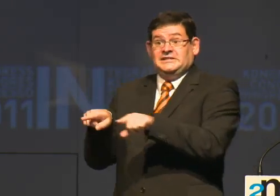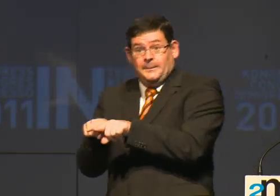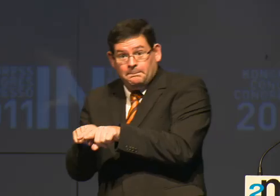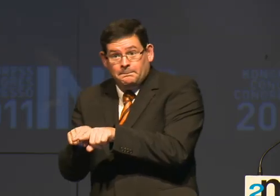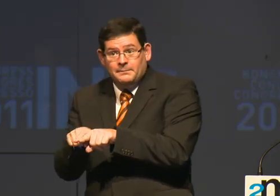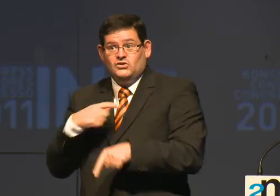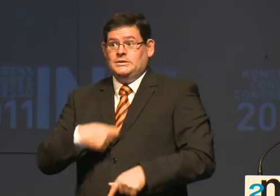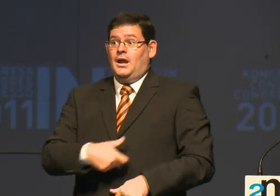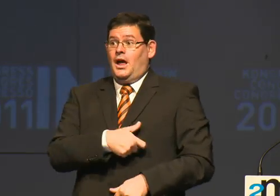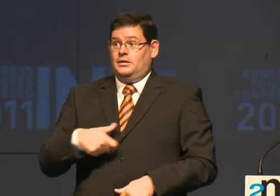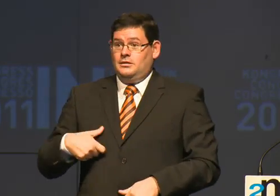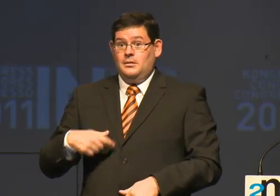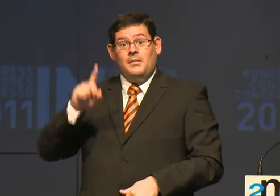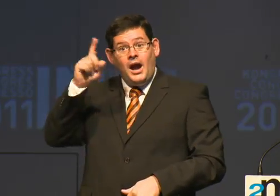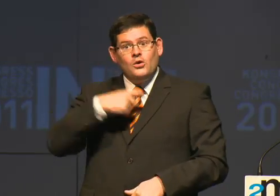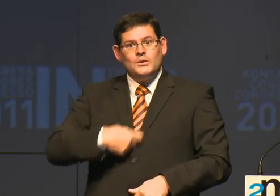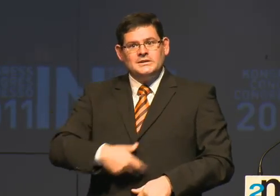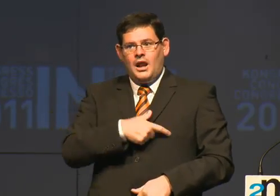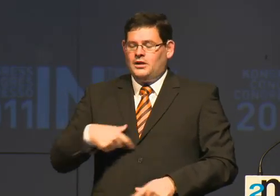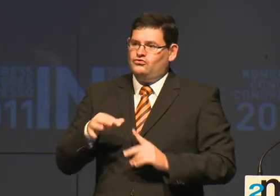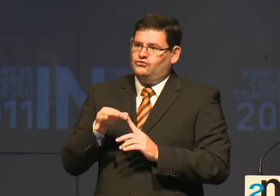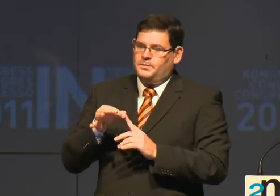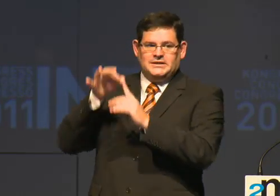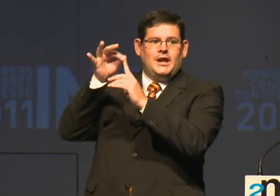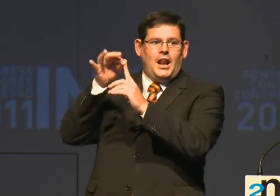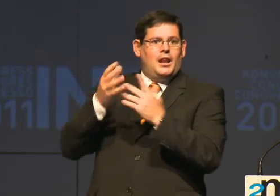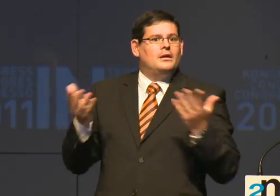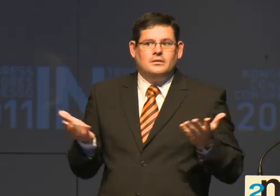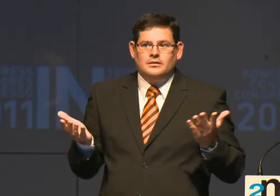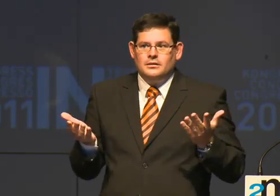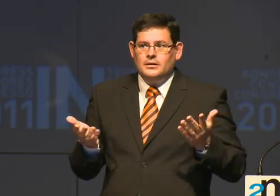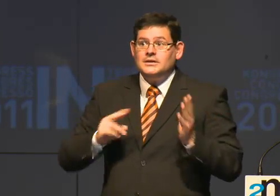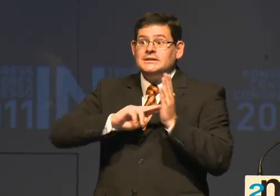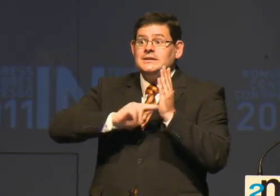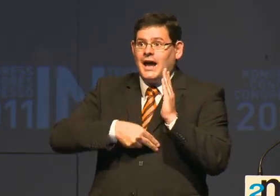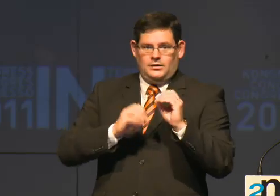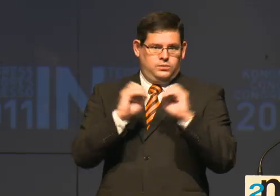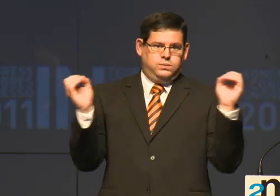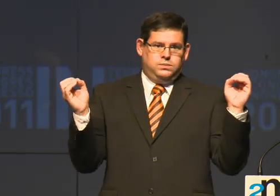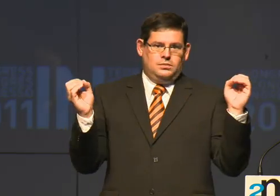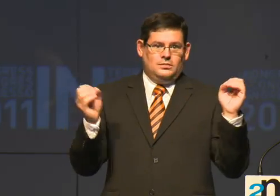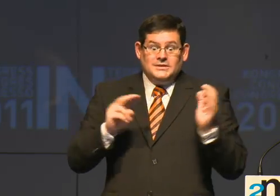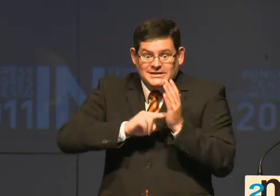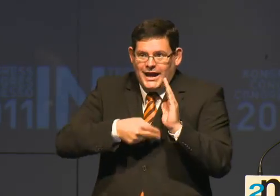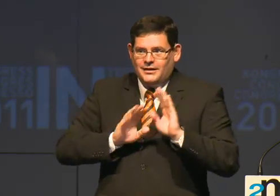l'ont adoptée, mais pas ratifiée. Et la Suisse, eh bien, c'est vraiment très spécifique à ce pays.